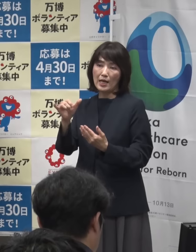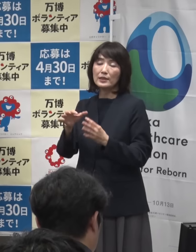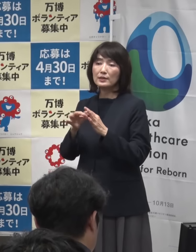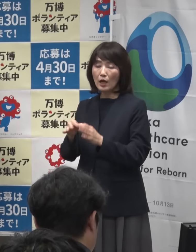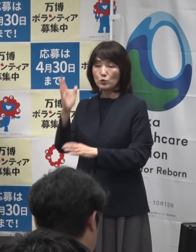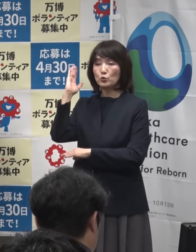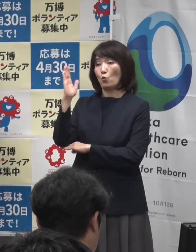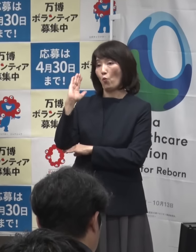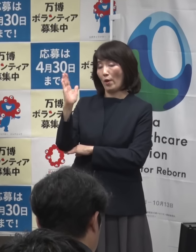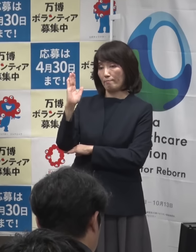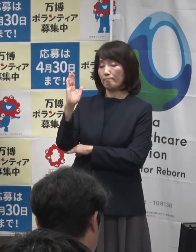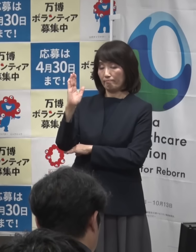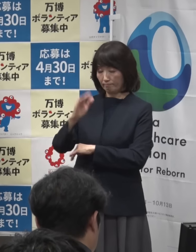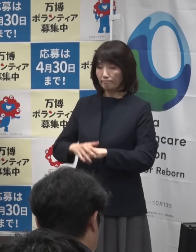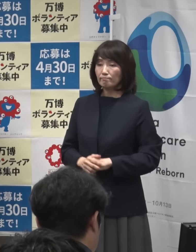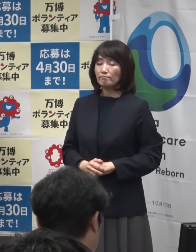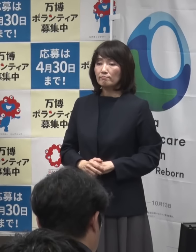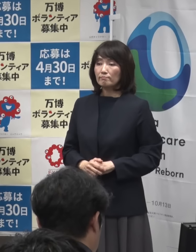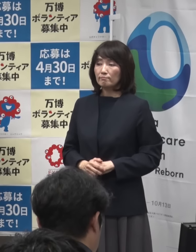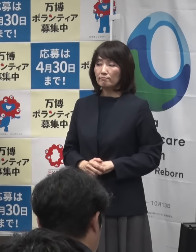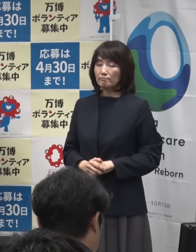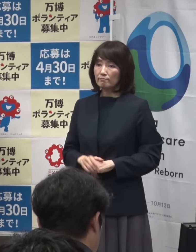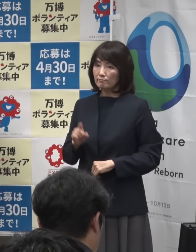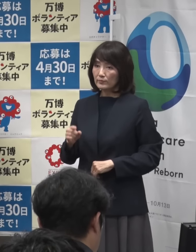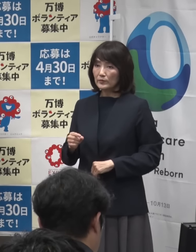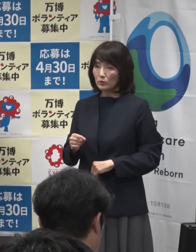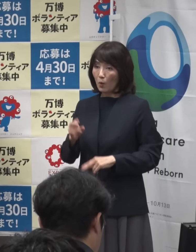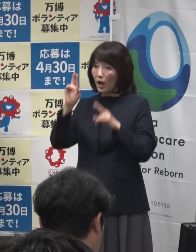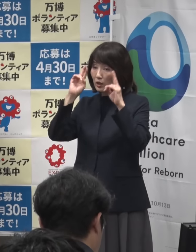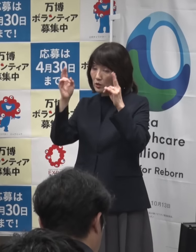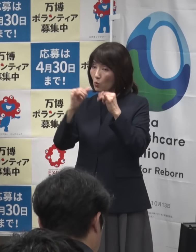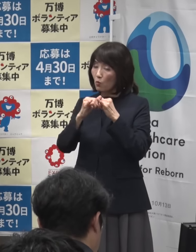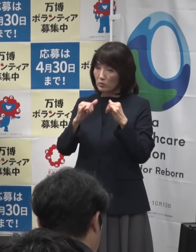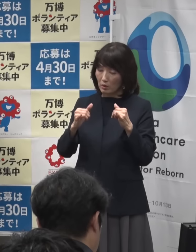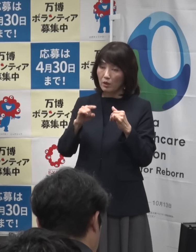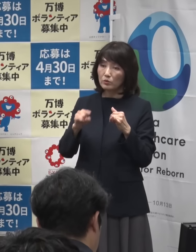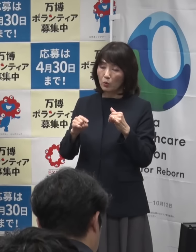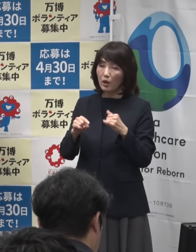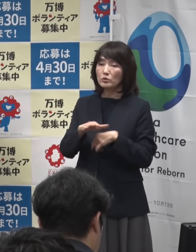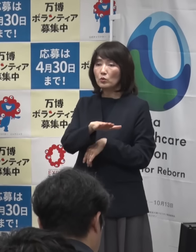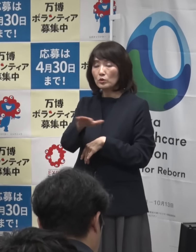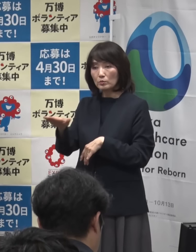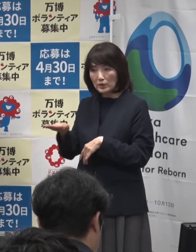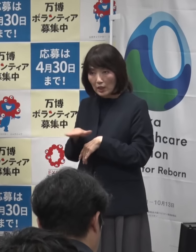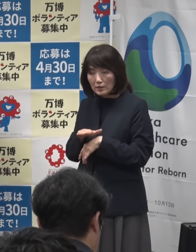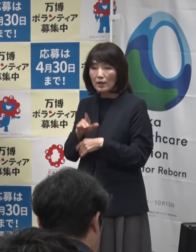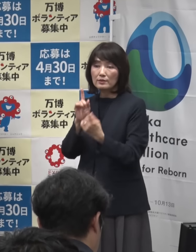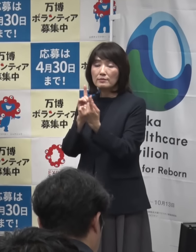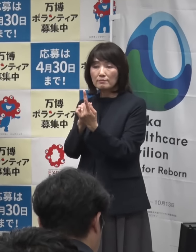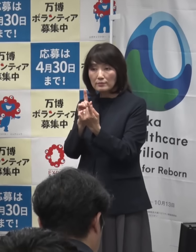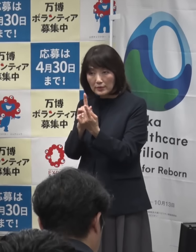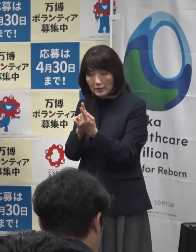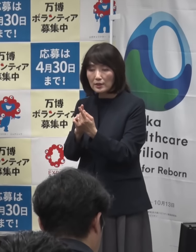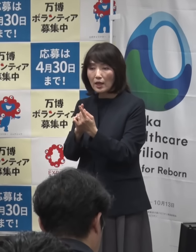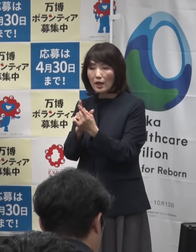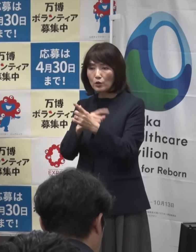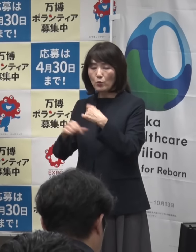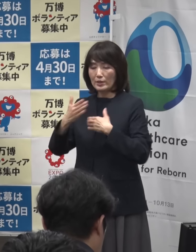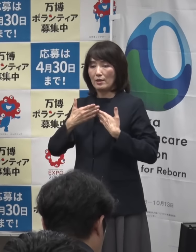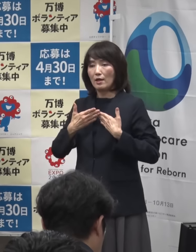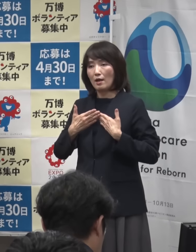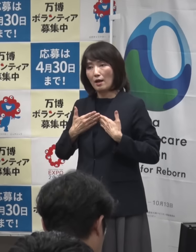する講演を行います。これはこの事業者さんであったり、そういった方向けにですね、より安